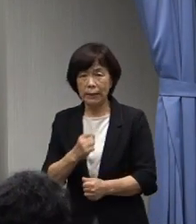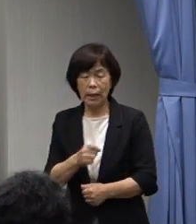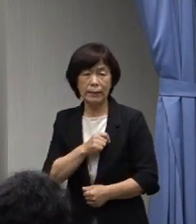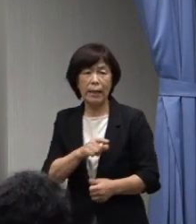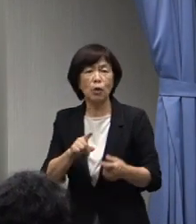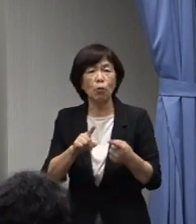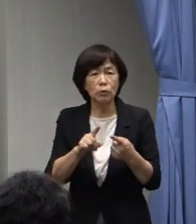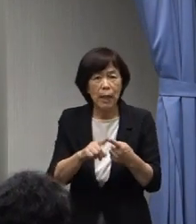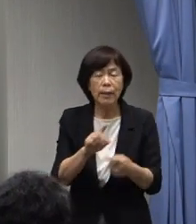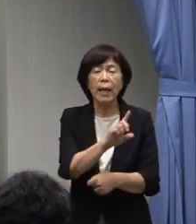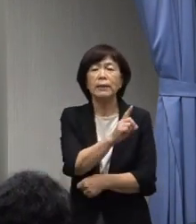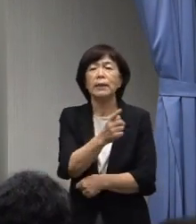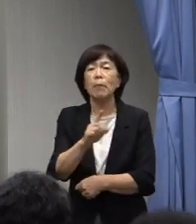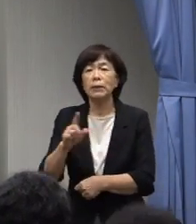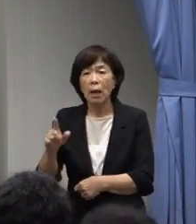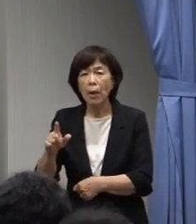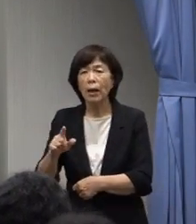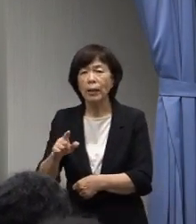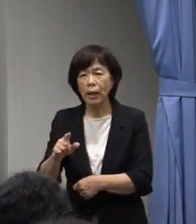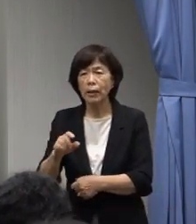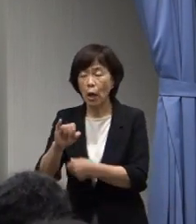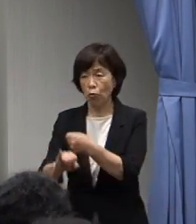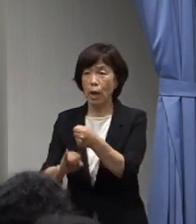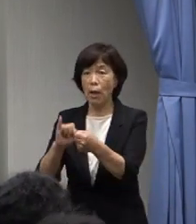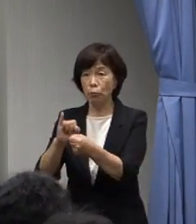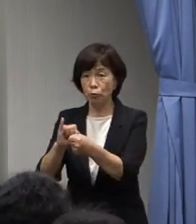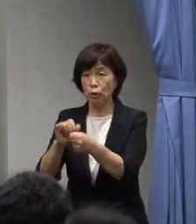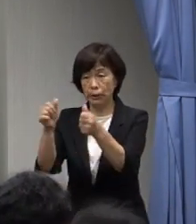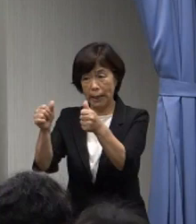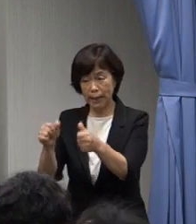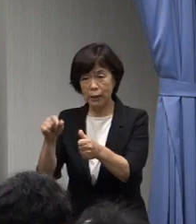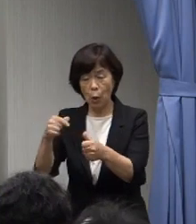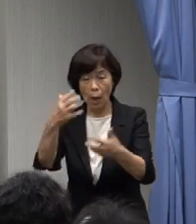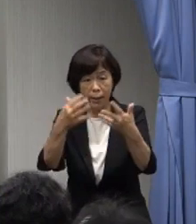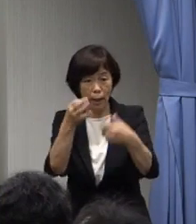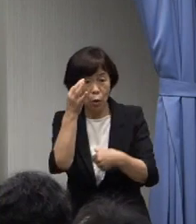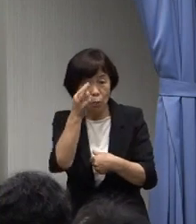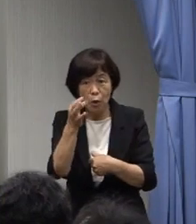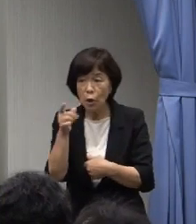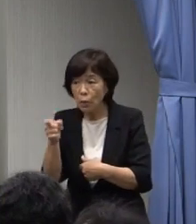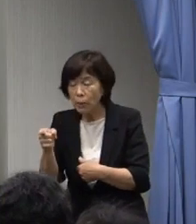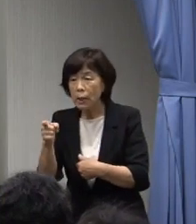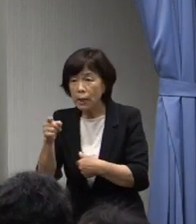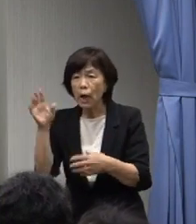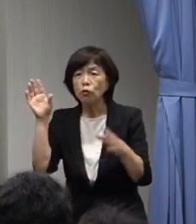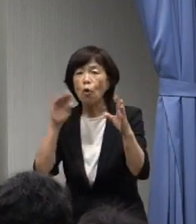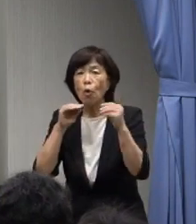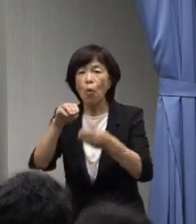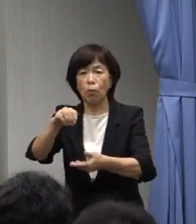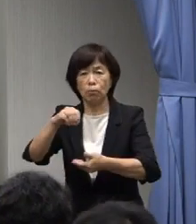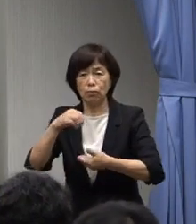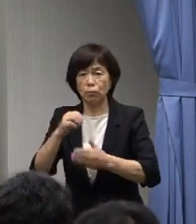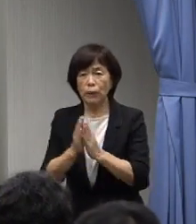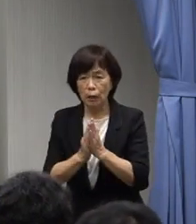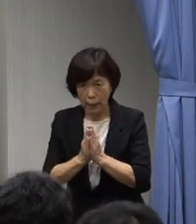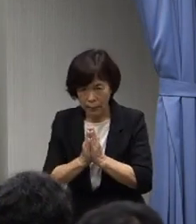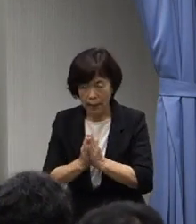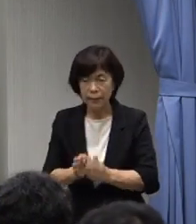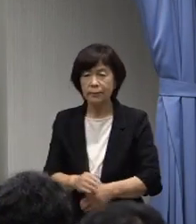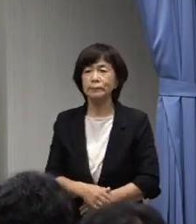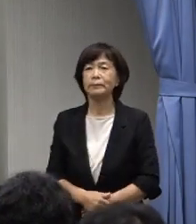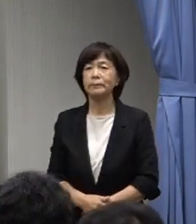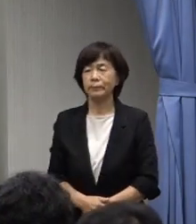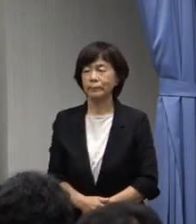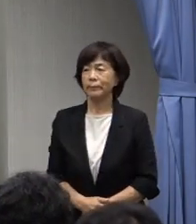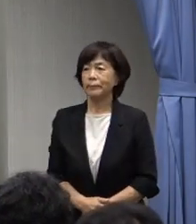にさまざまなウェブサイトとかテレビとかの情報の取得をお願いしたいと思います。